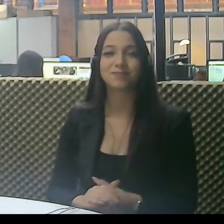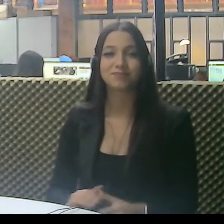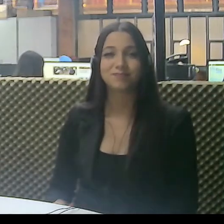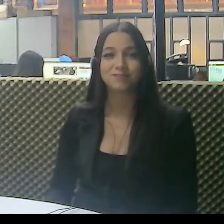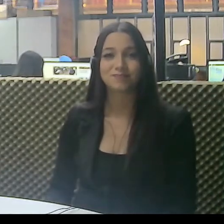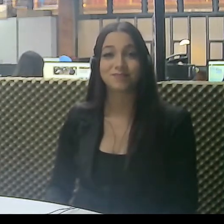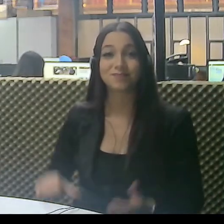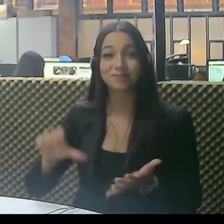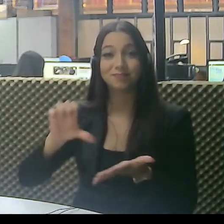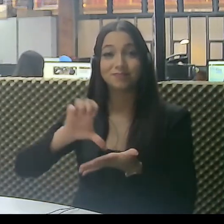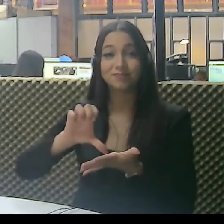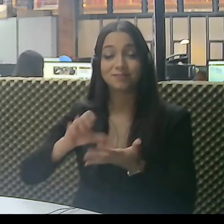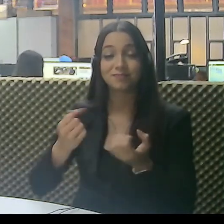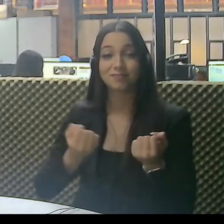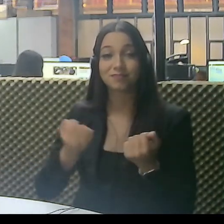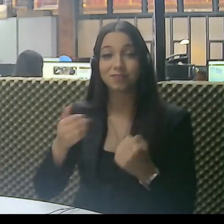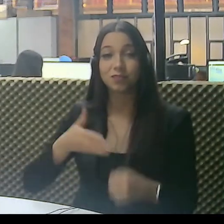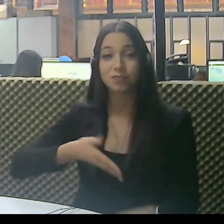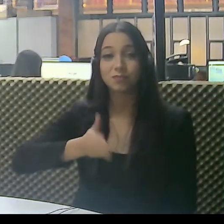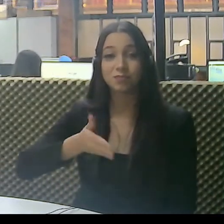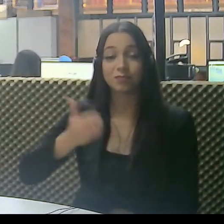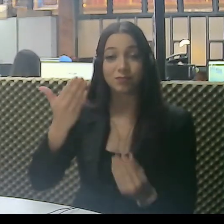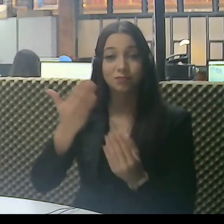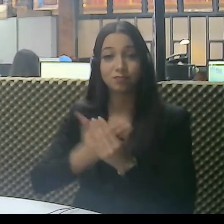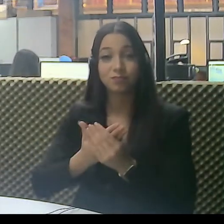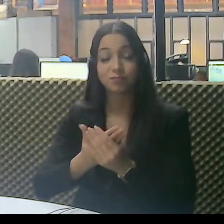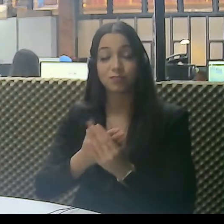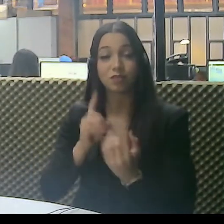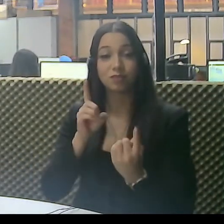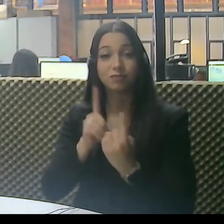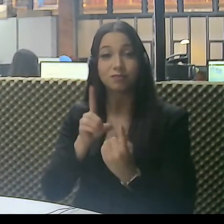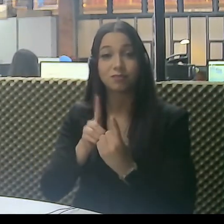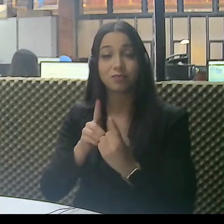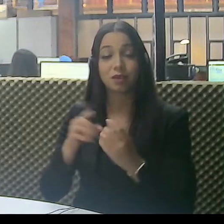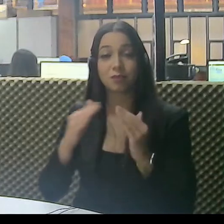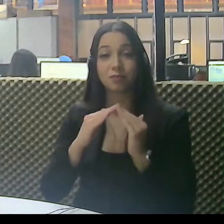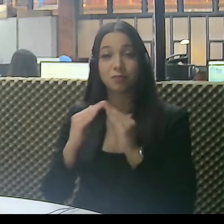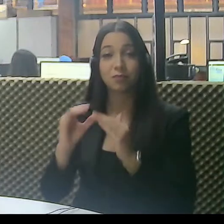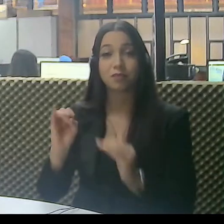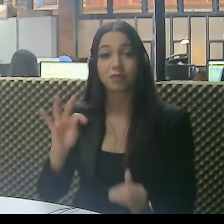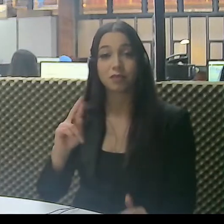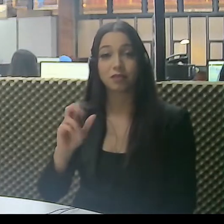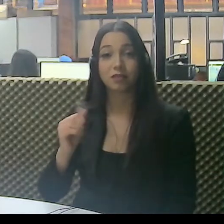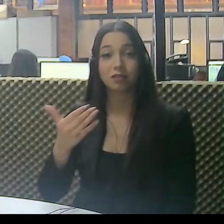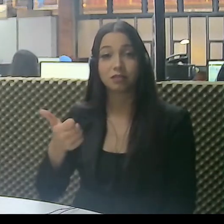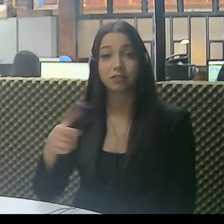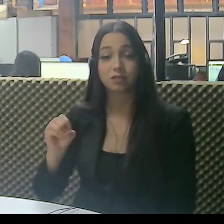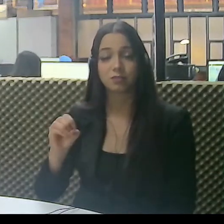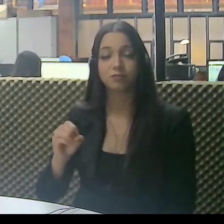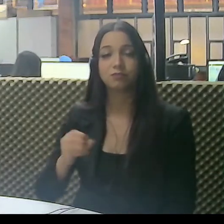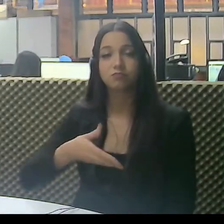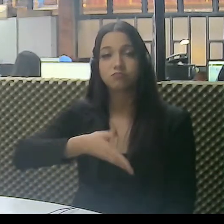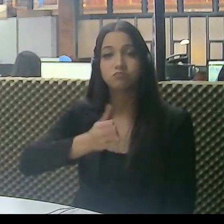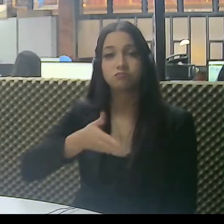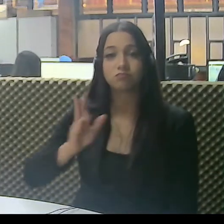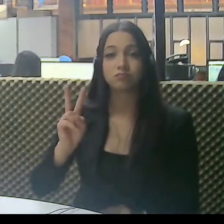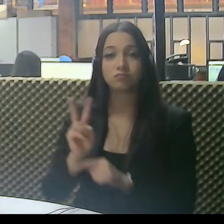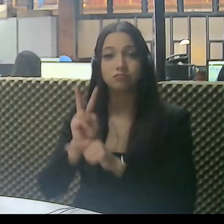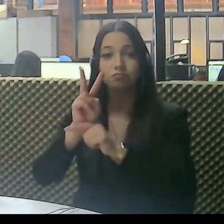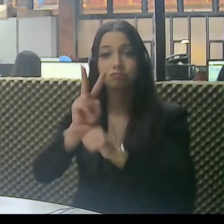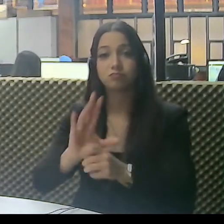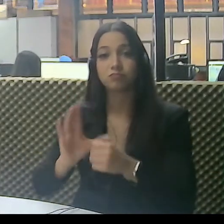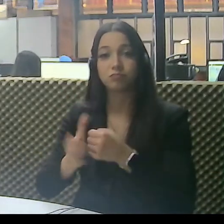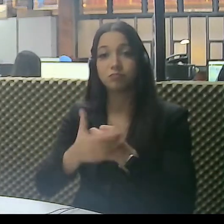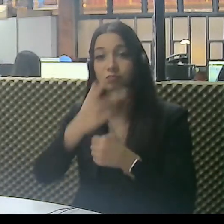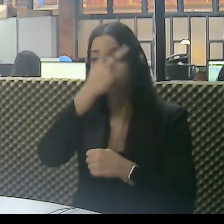notícias. Unidade móvel do PROCON segue com atendimentos no bairro Integração. O serviço itinerante da Superintendência de Proteção e